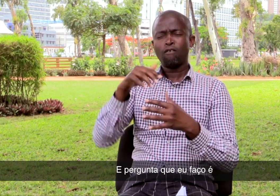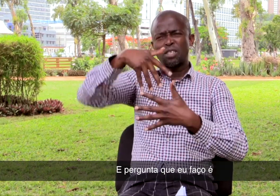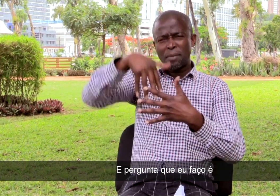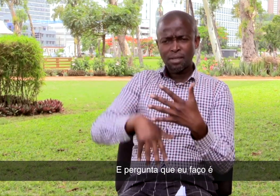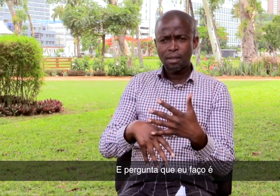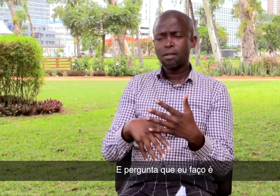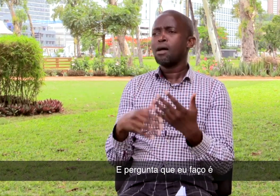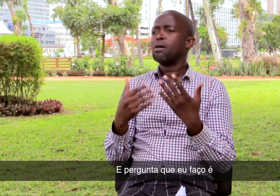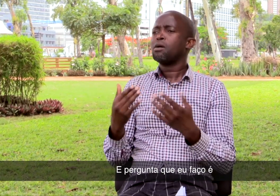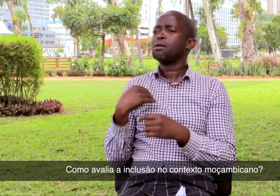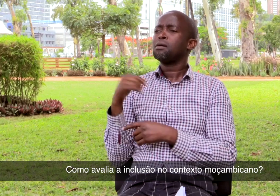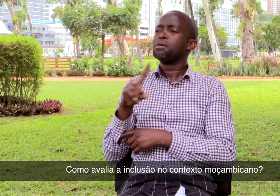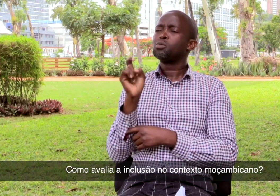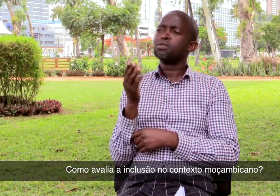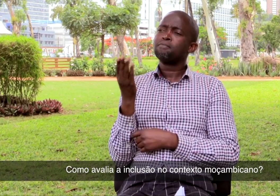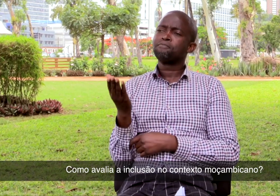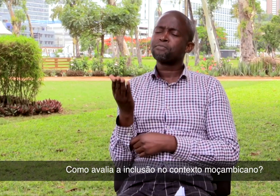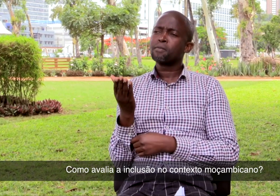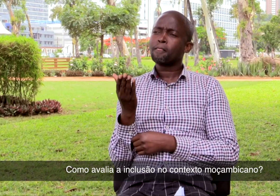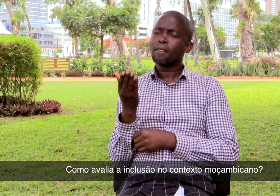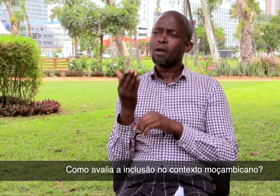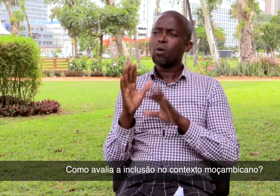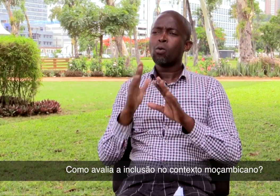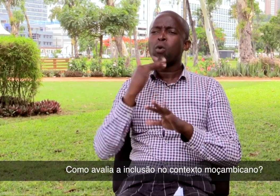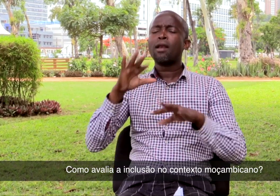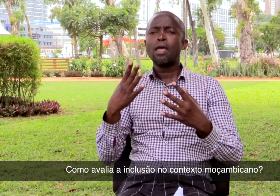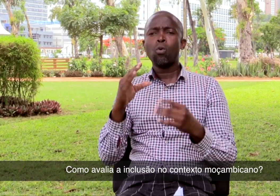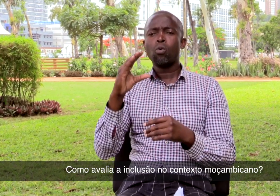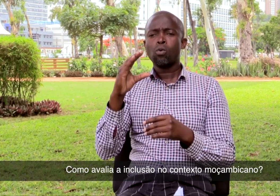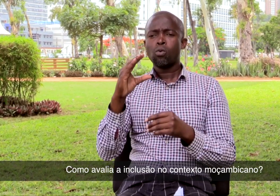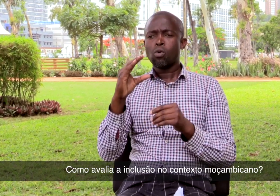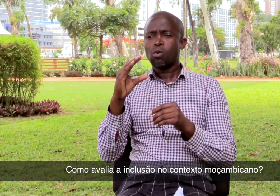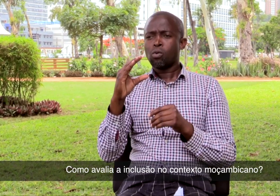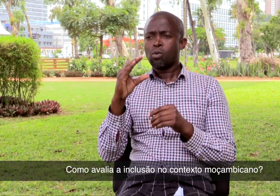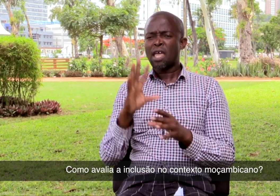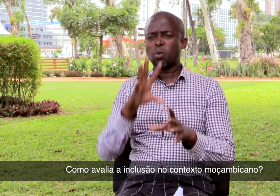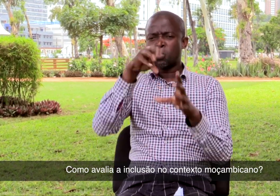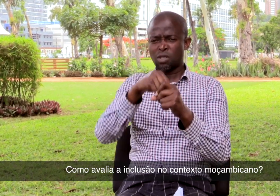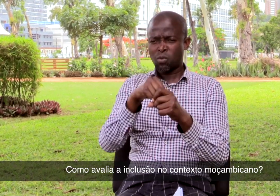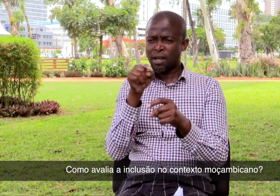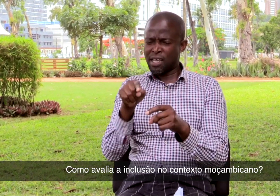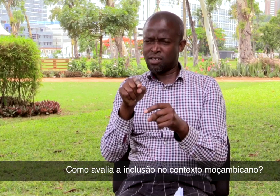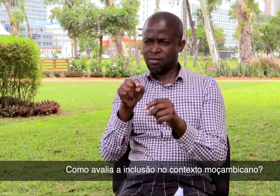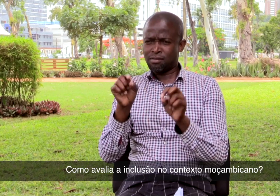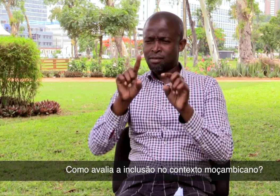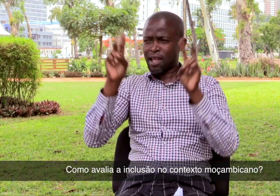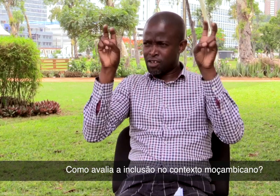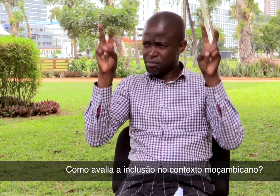E a pergunta que eu faço, em termos de inclusão dessas pessoas